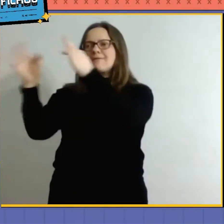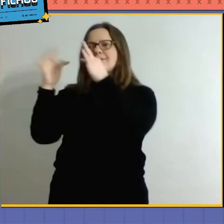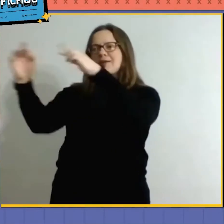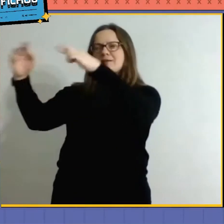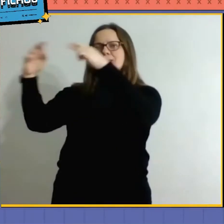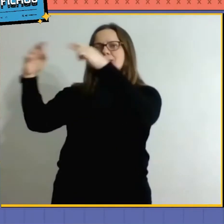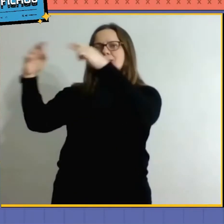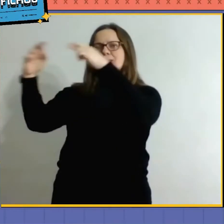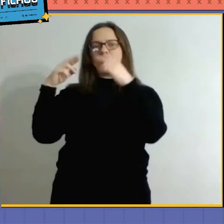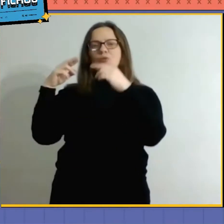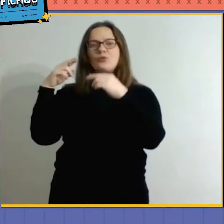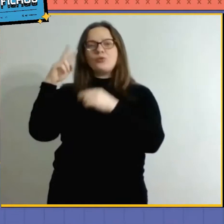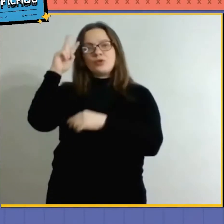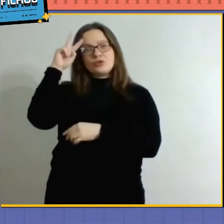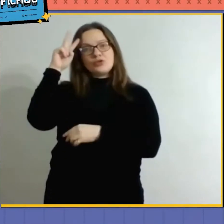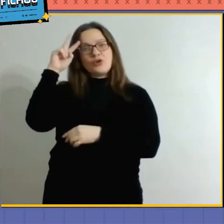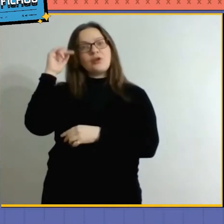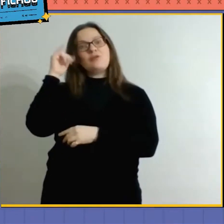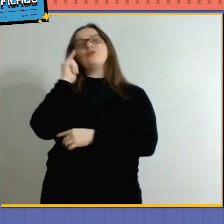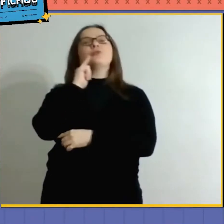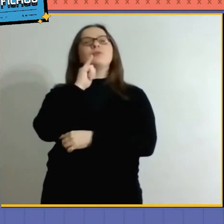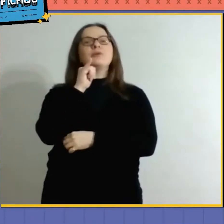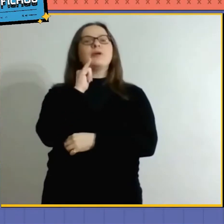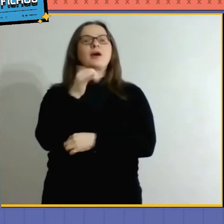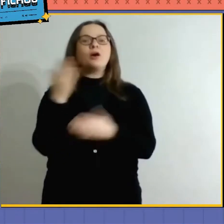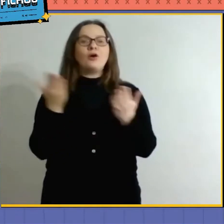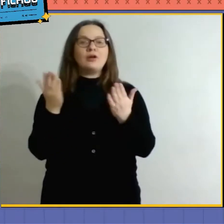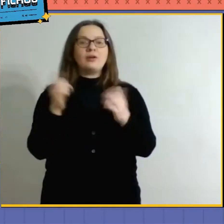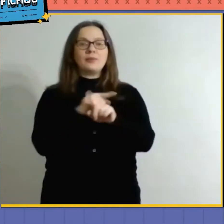história para você estava projetar esses lado agora aqui